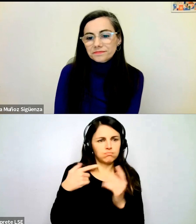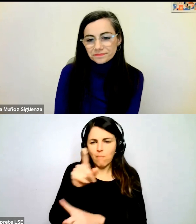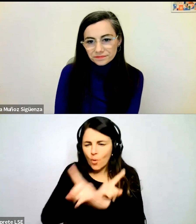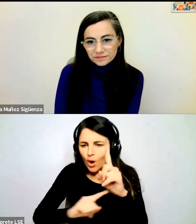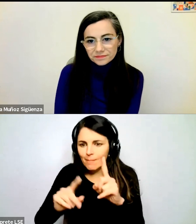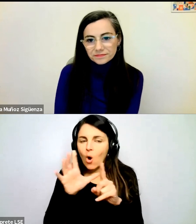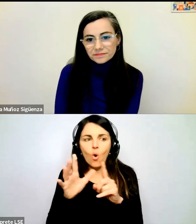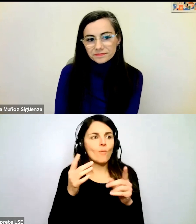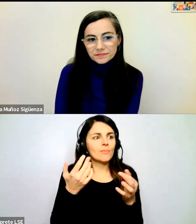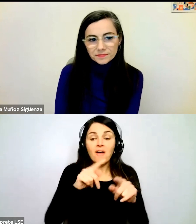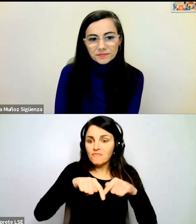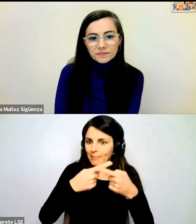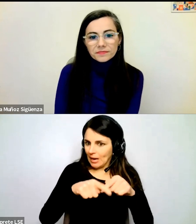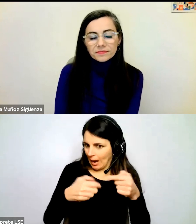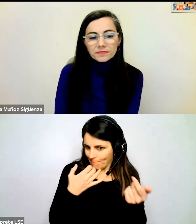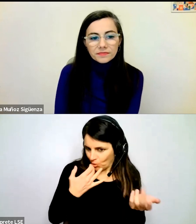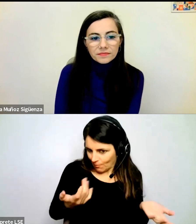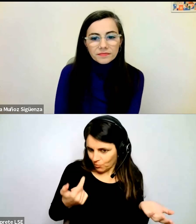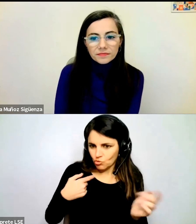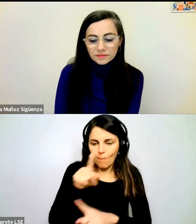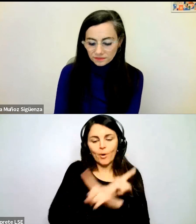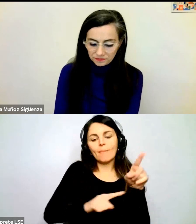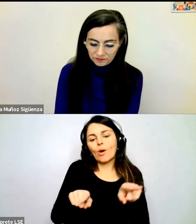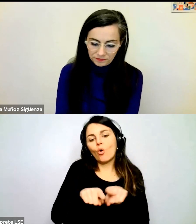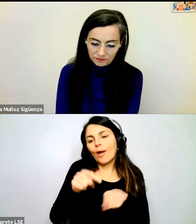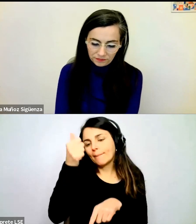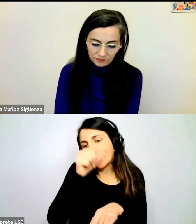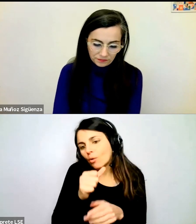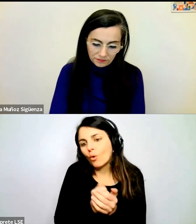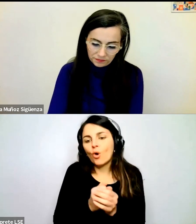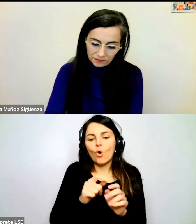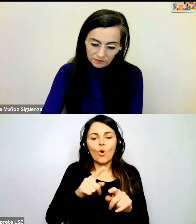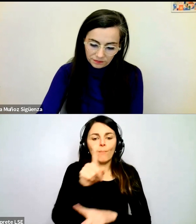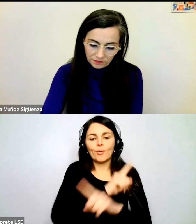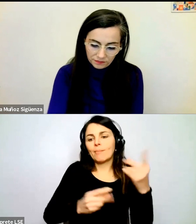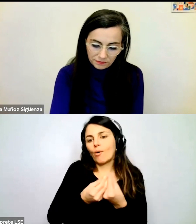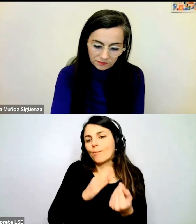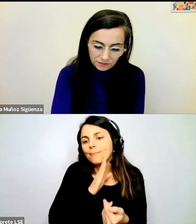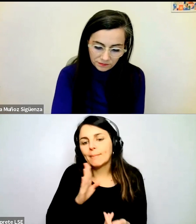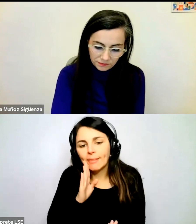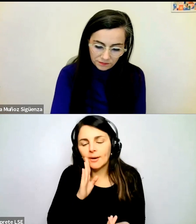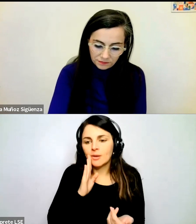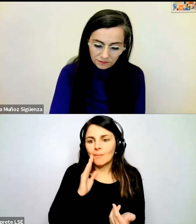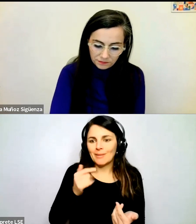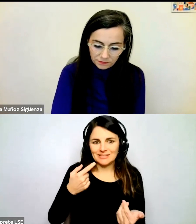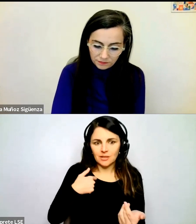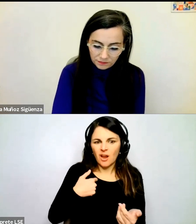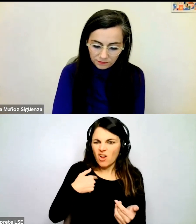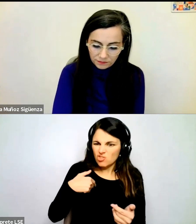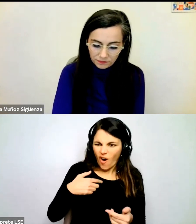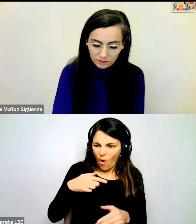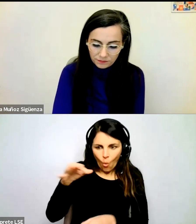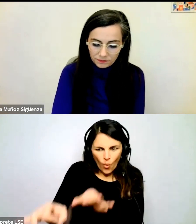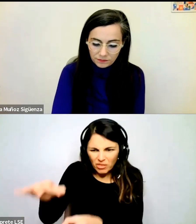es muy útil para el ámbito familiar. Si tengo problemas con mi hermano o con mi madre o con cualquier problema y no queremos ir a juicio, ¿no? Porque nos